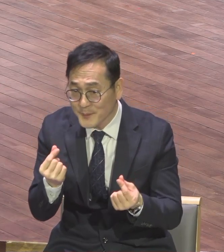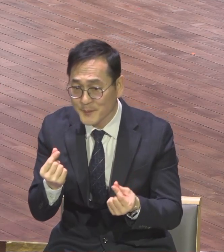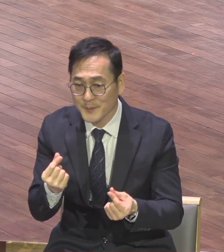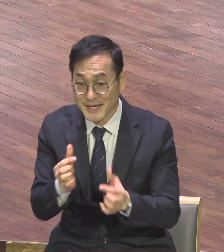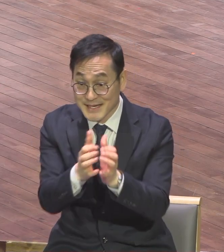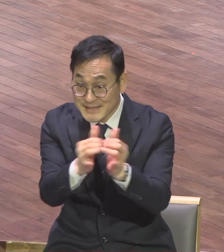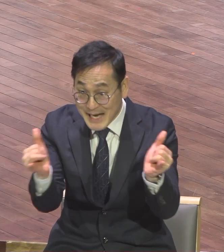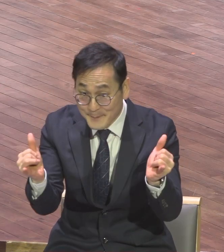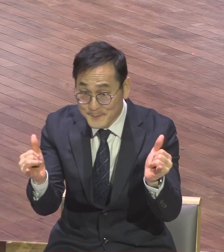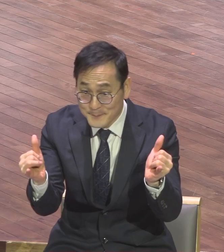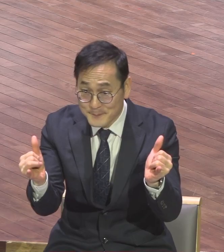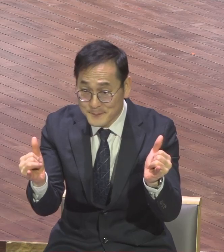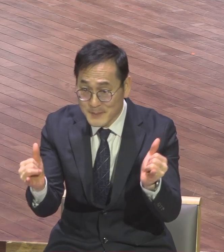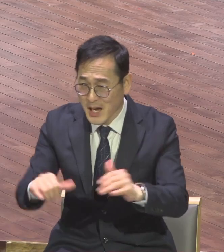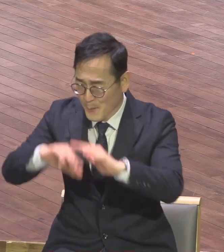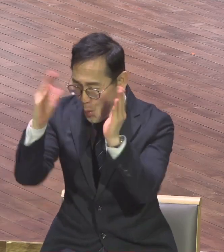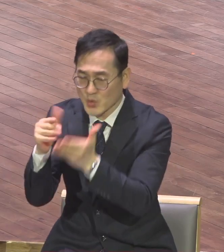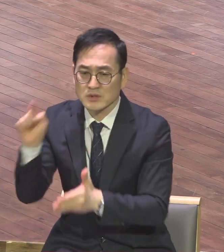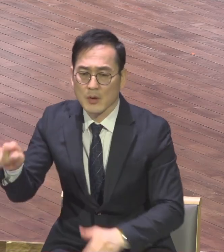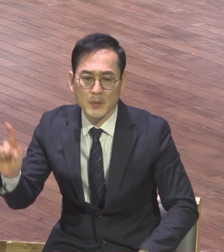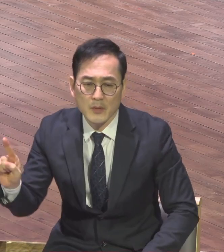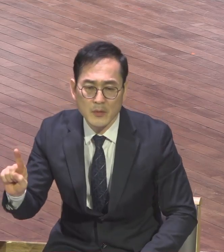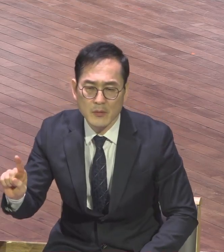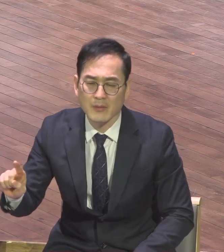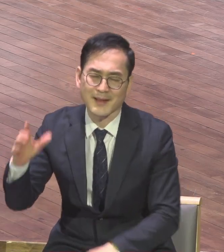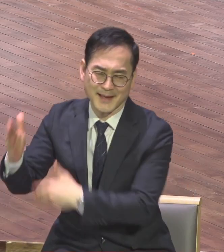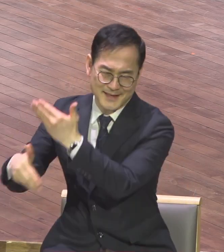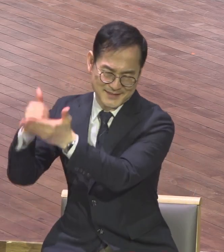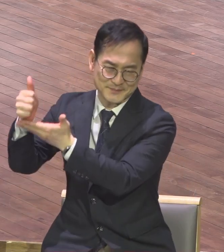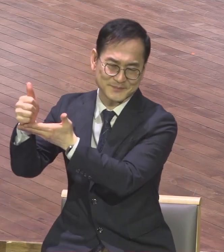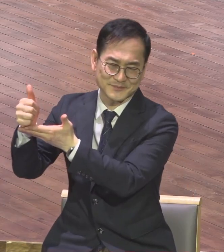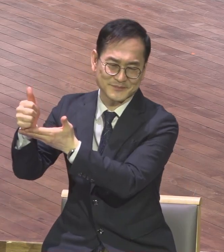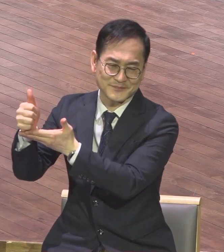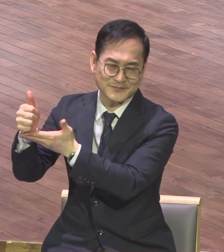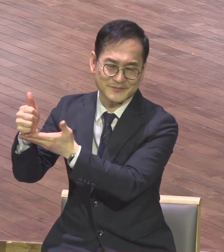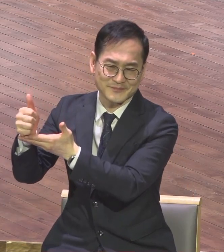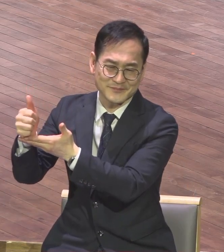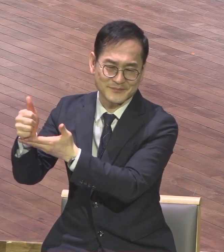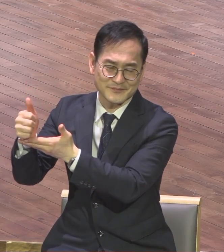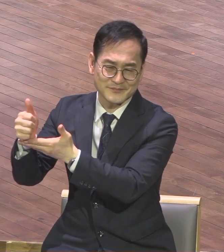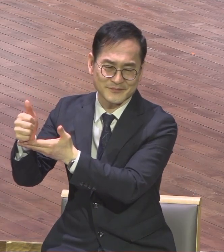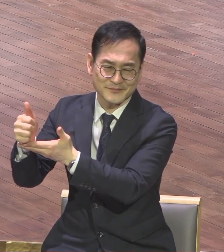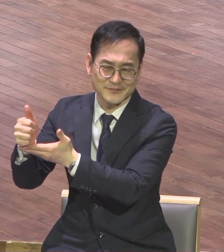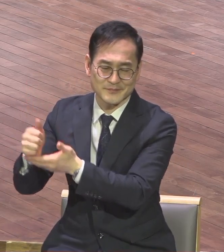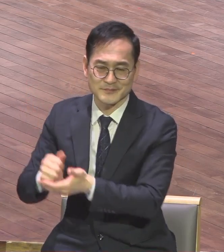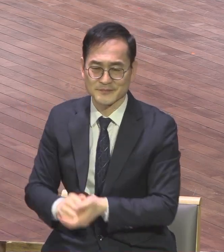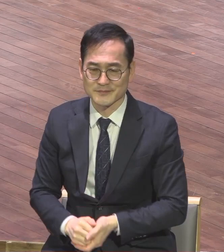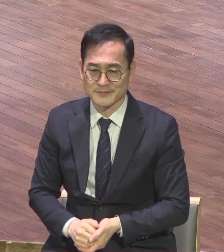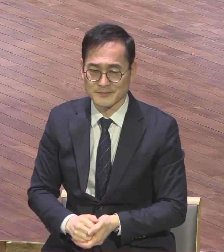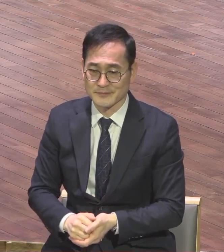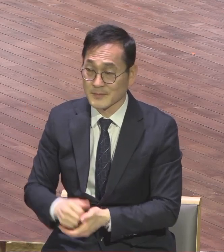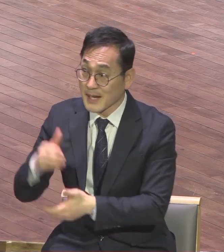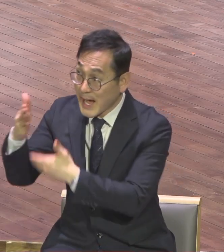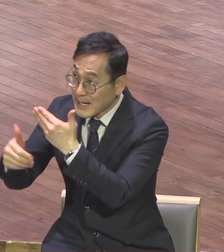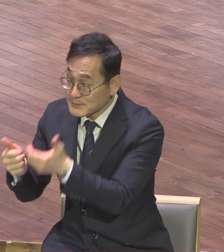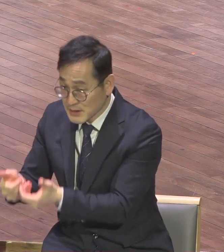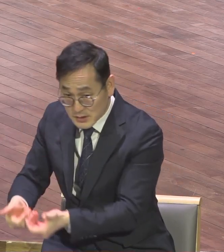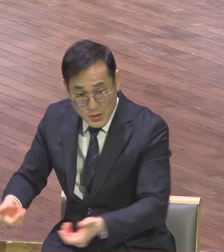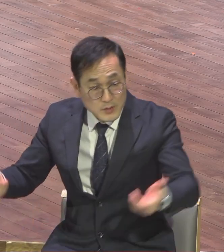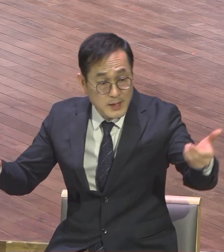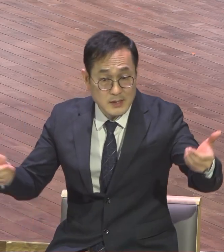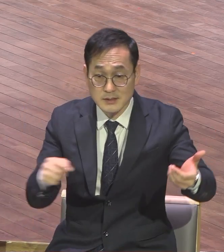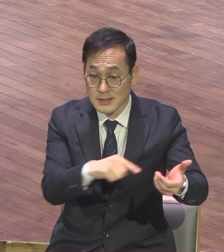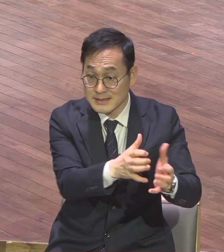것이 모든 것입니다. 그렇게 창조되었어요. 그런데 첫 번째 인간이 하나님을 떠나면서 인류는 죄인이